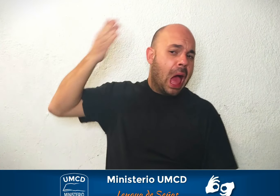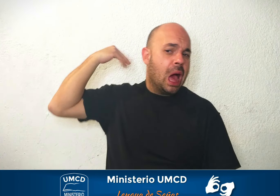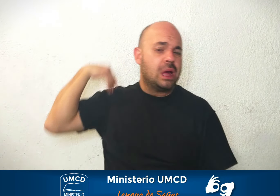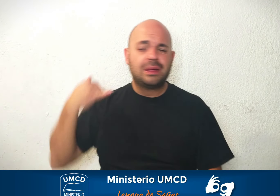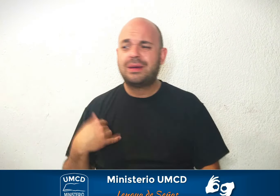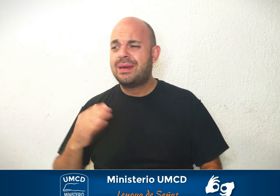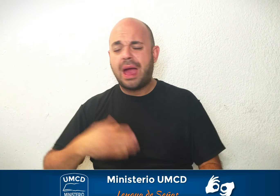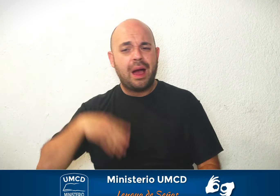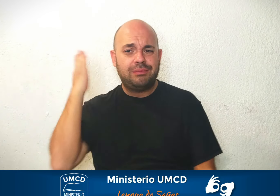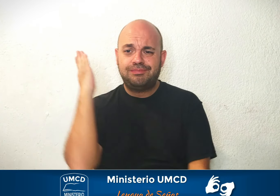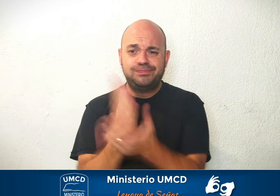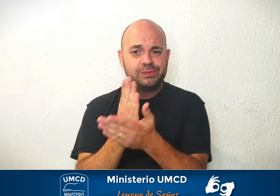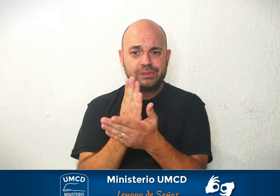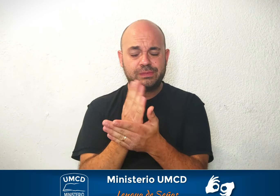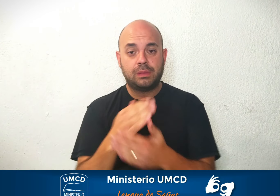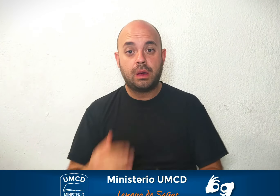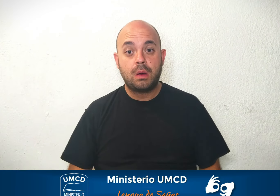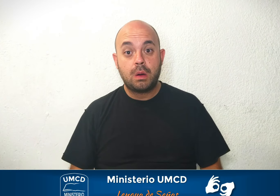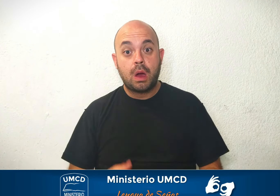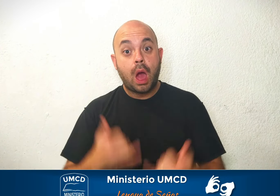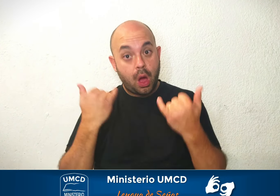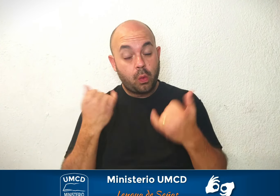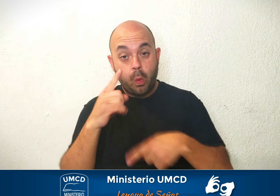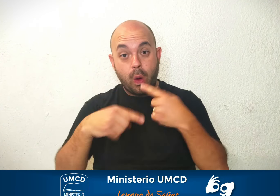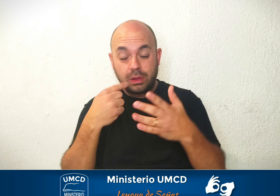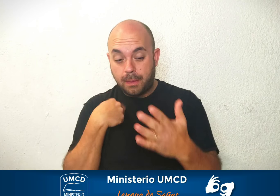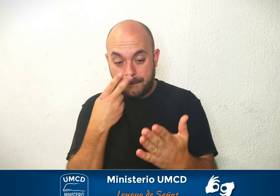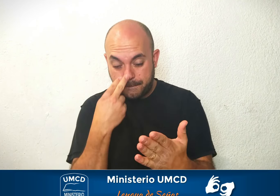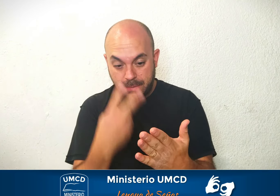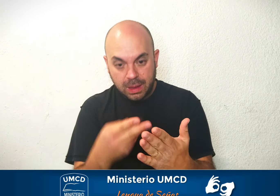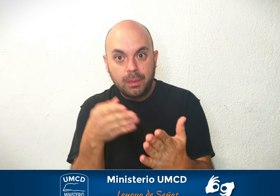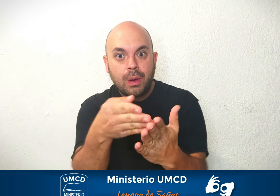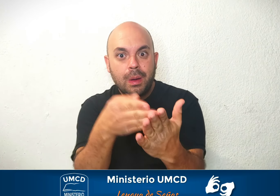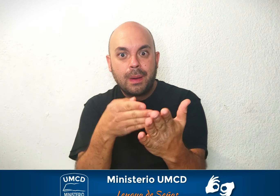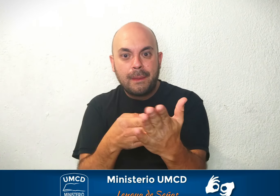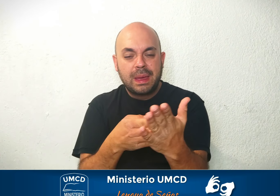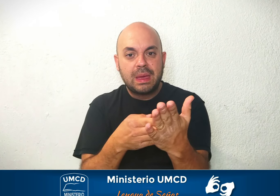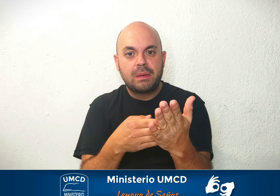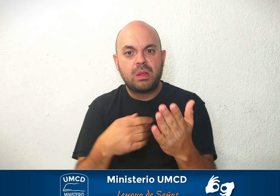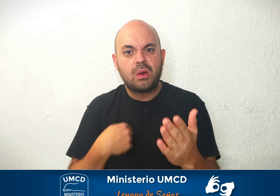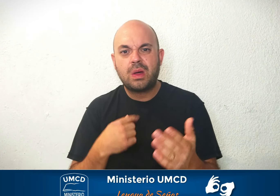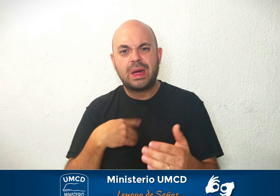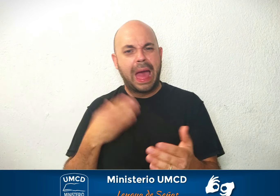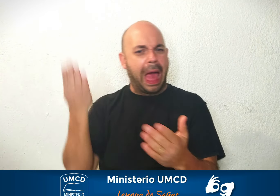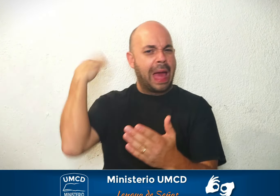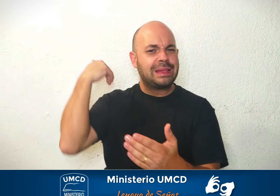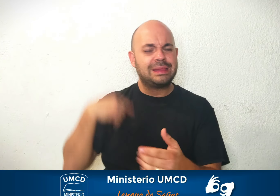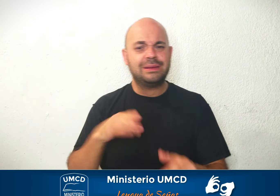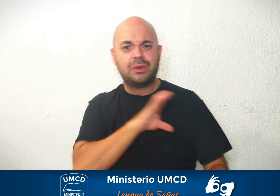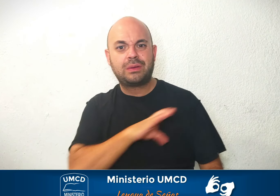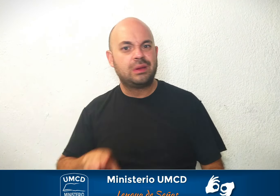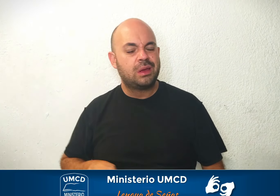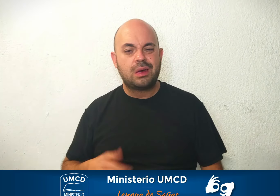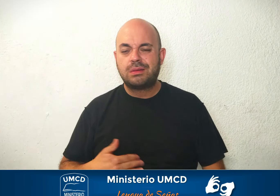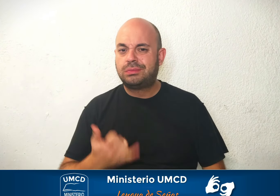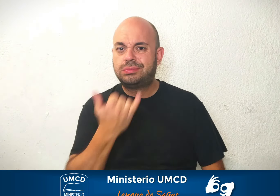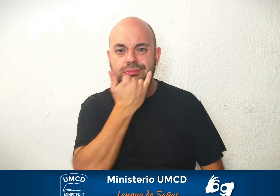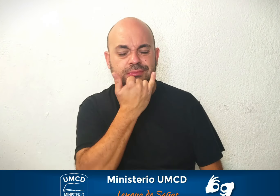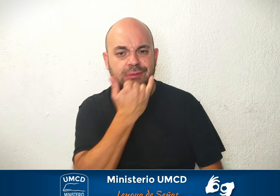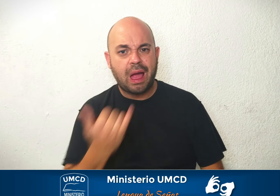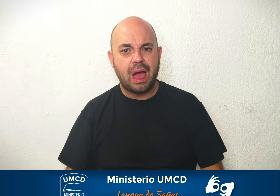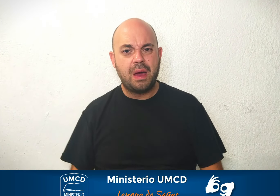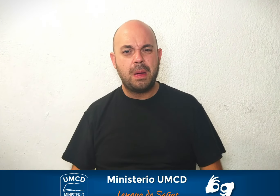manera de vivir. Si nosotros leemos toda la carta de los Corintios, nos damos cuenta que la iglesia para nada era